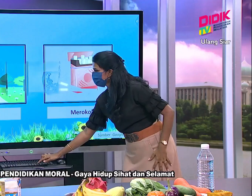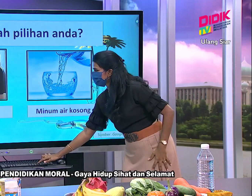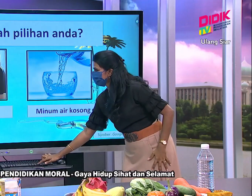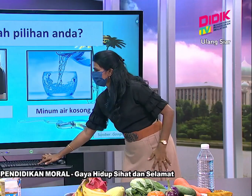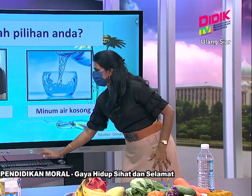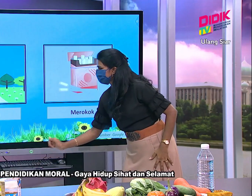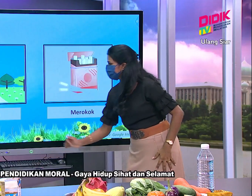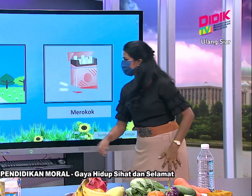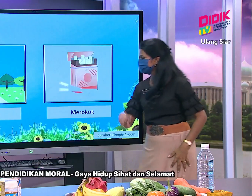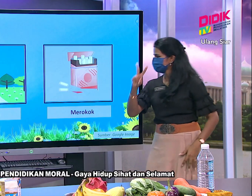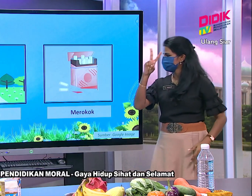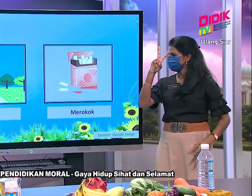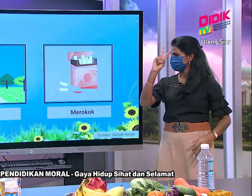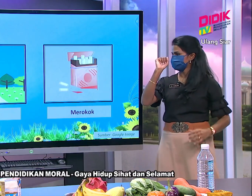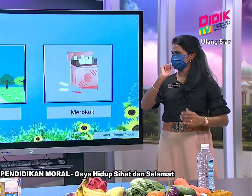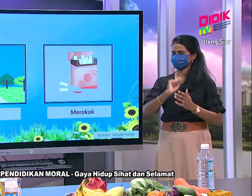Okey, yang kedua.